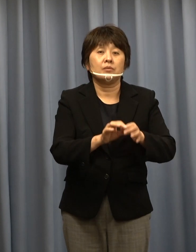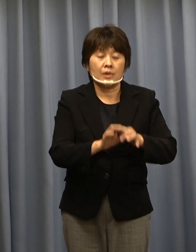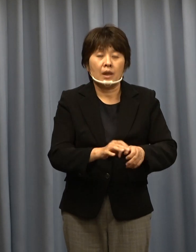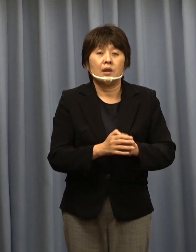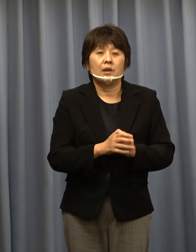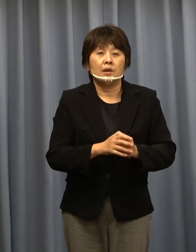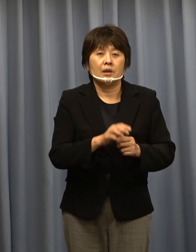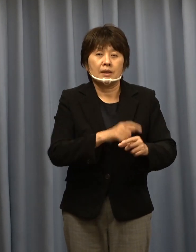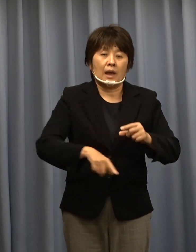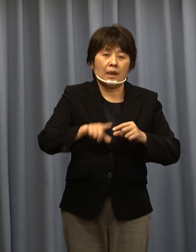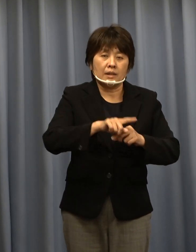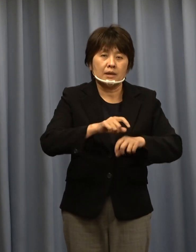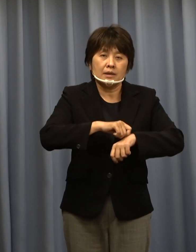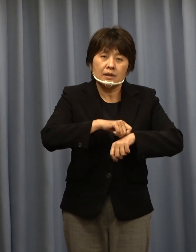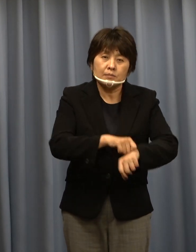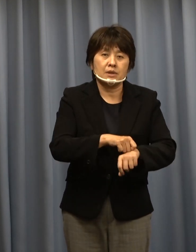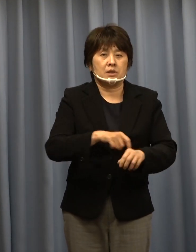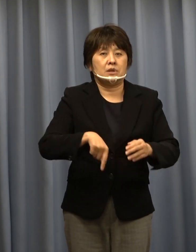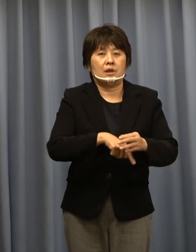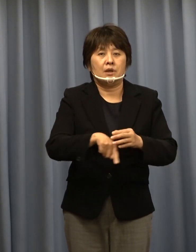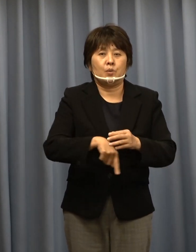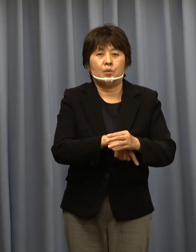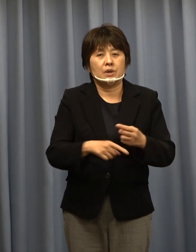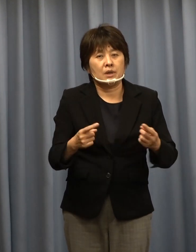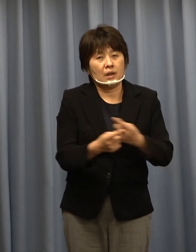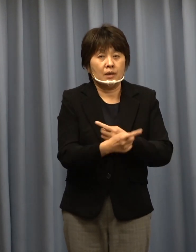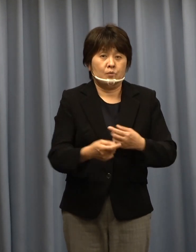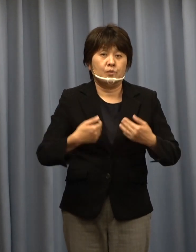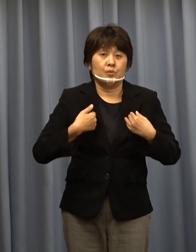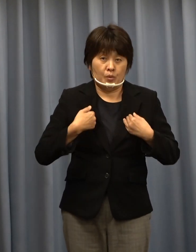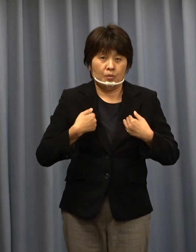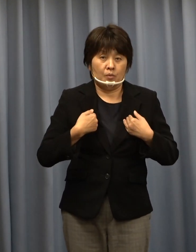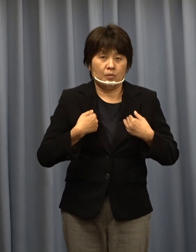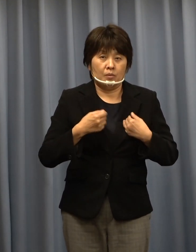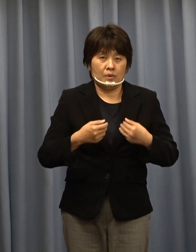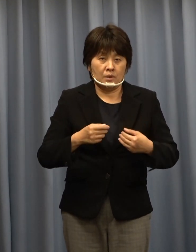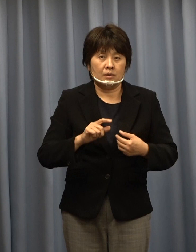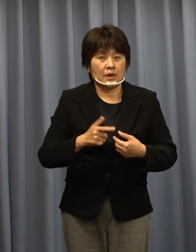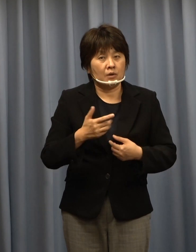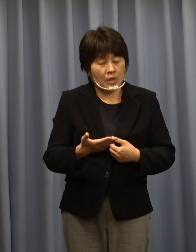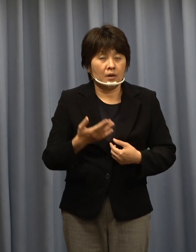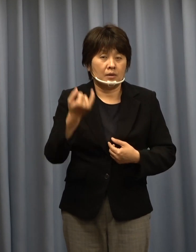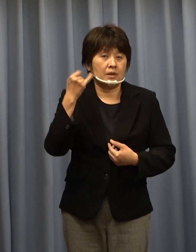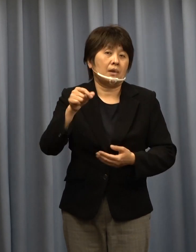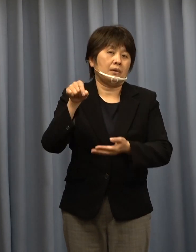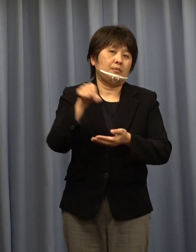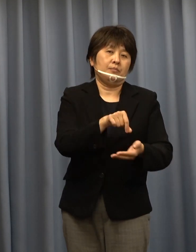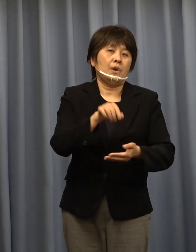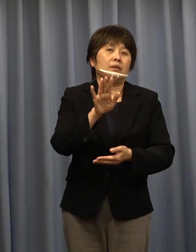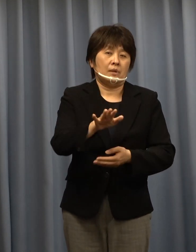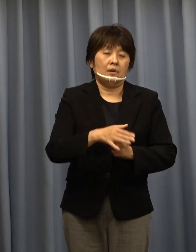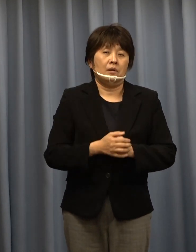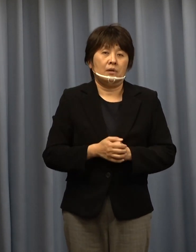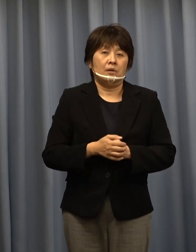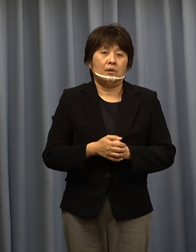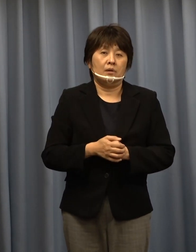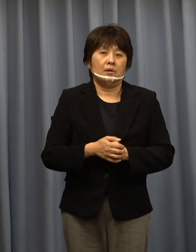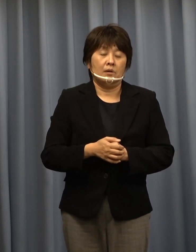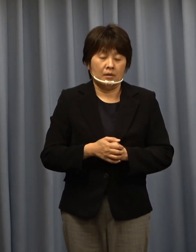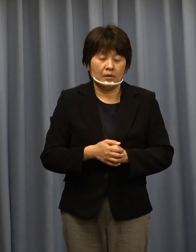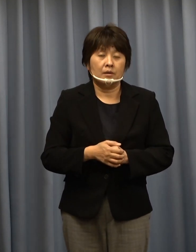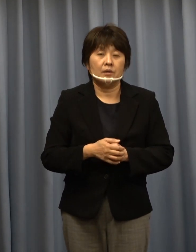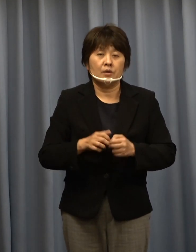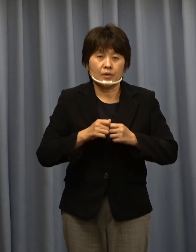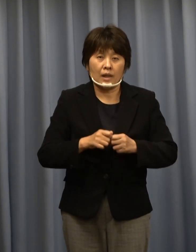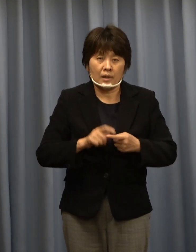より厳しい内容にしていくということで意見が出されたところでございます。その内容